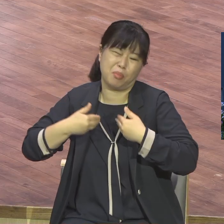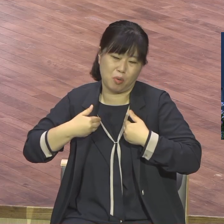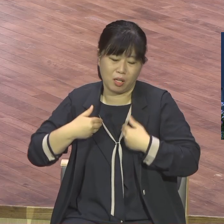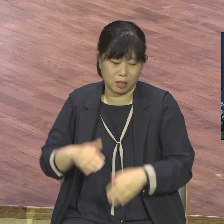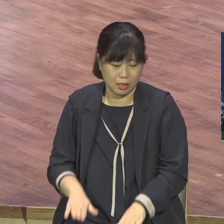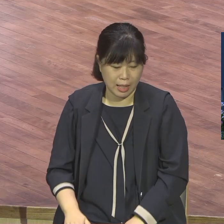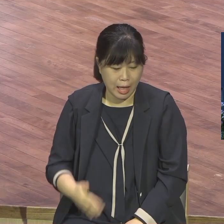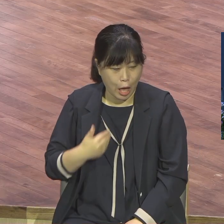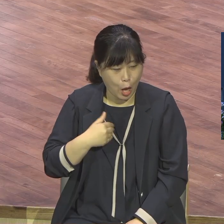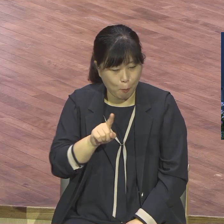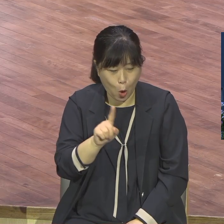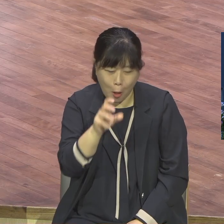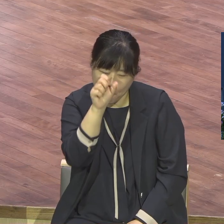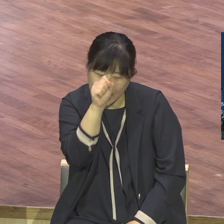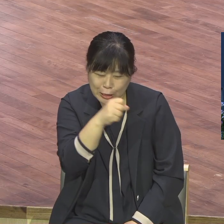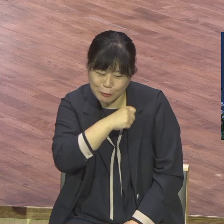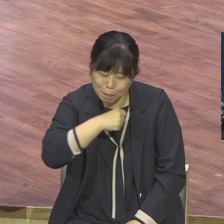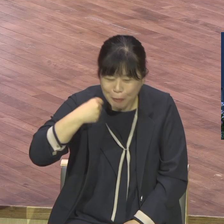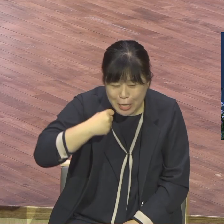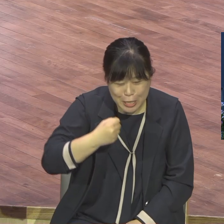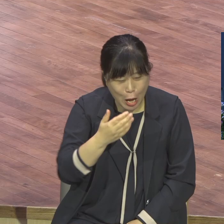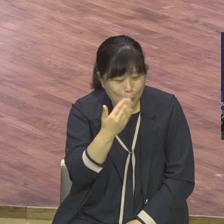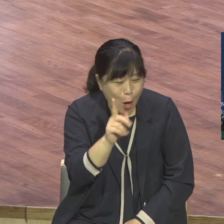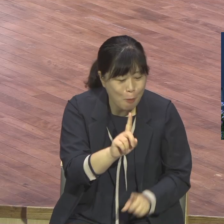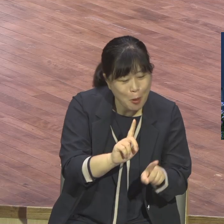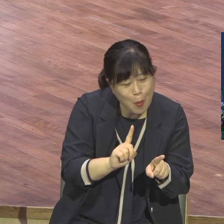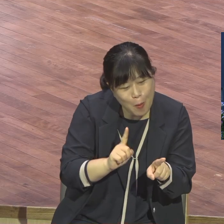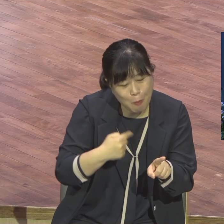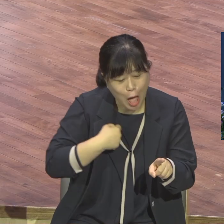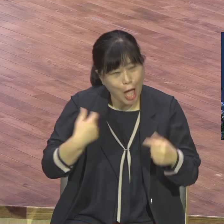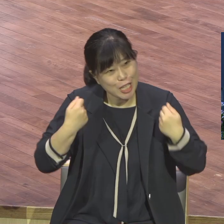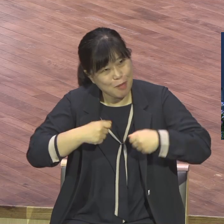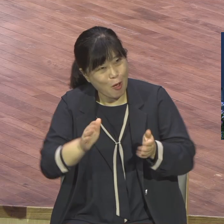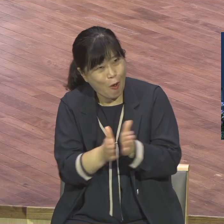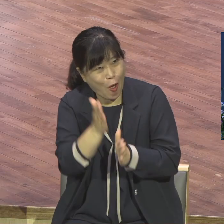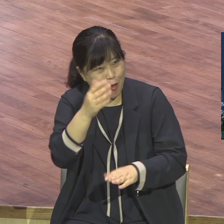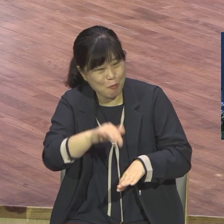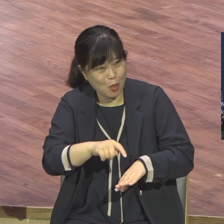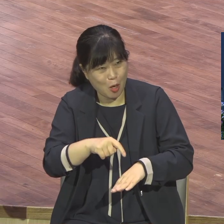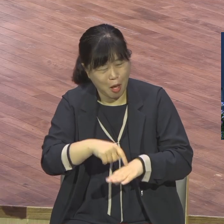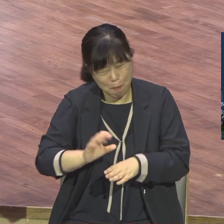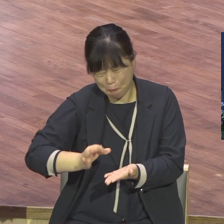어떻게 살까? 짐승들이 하는 거잖아요. 비티기 싸우면서.